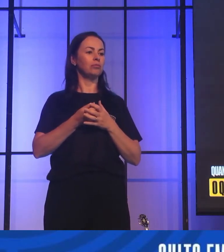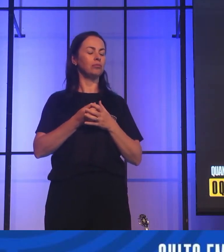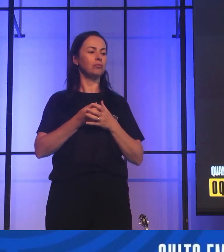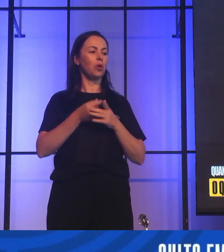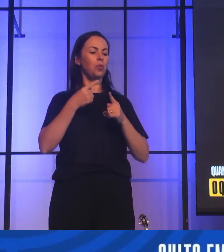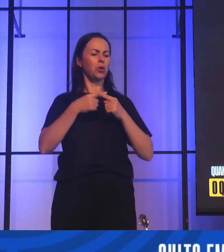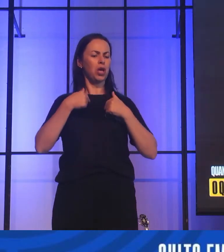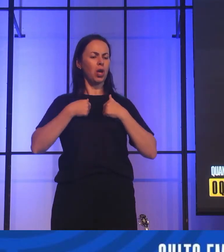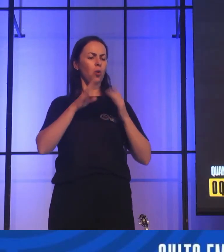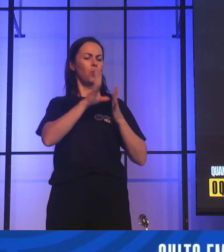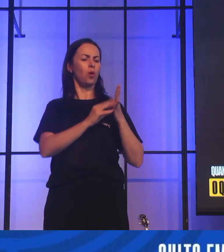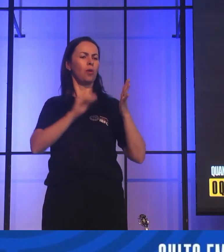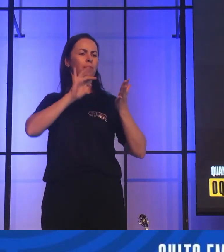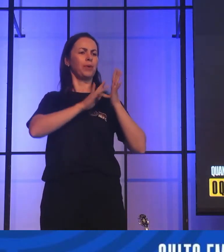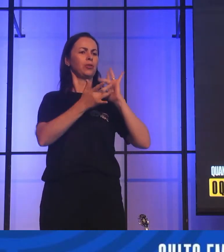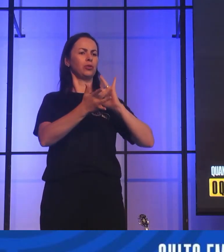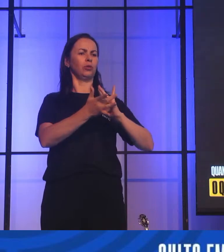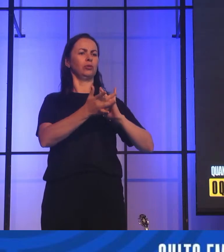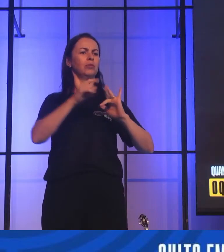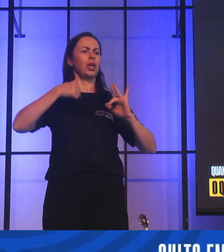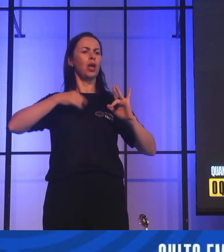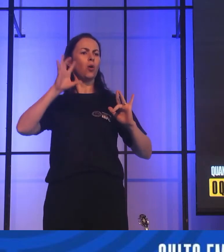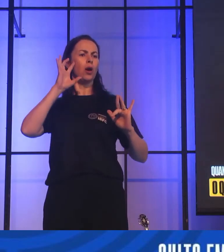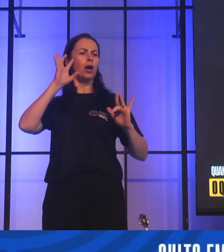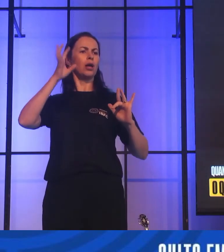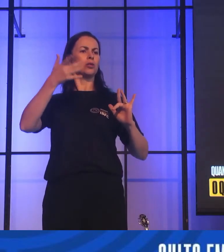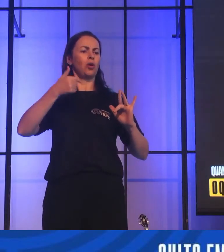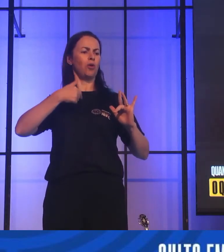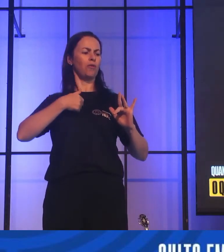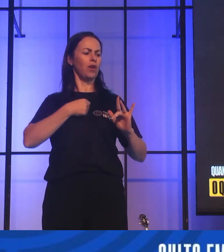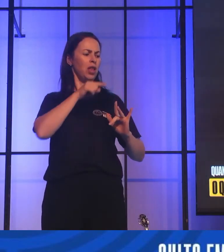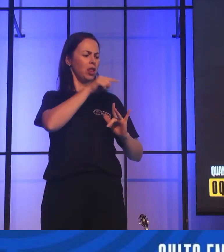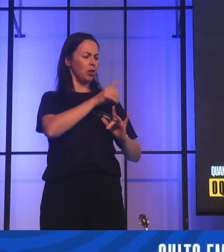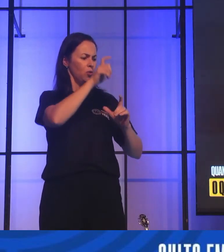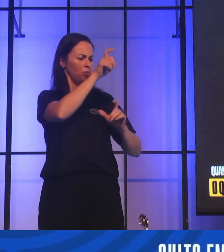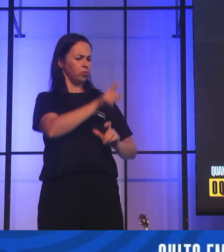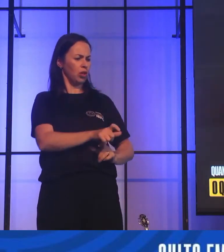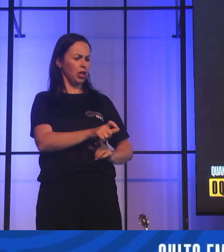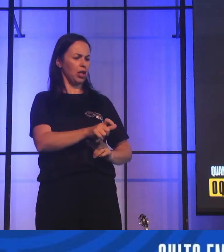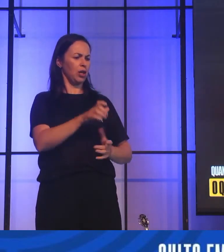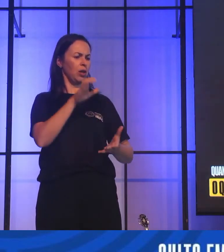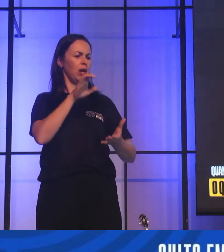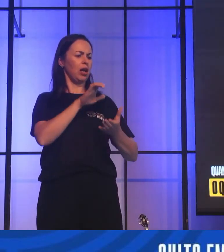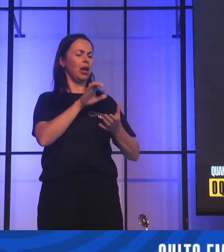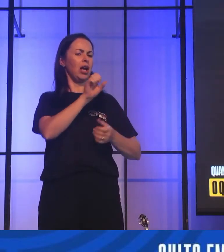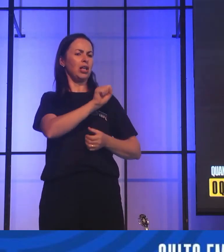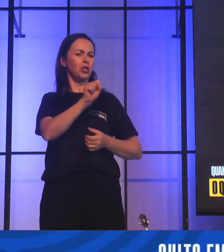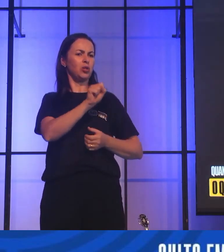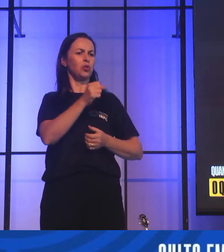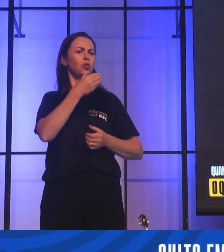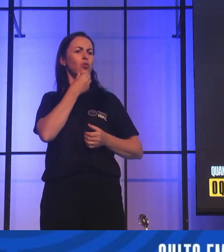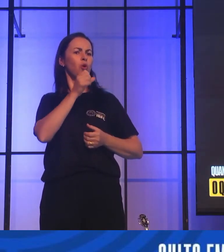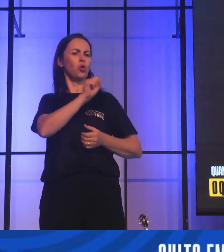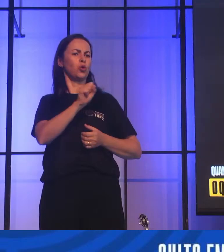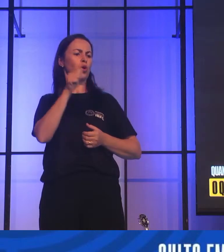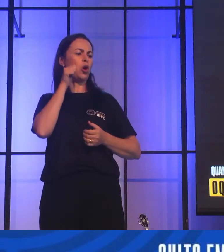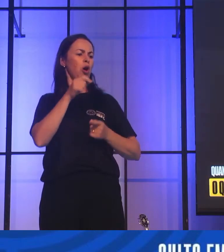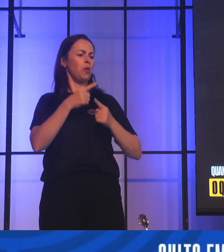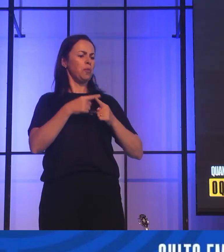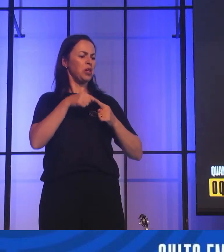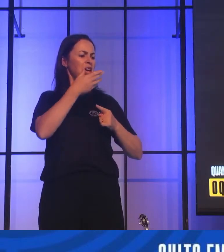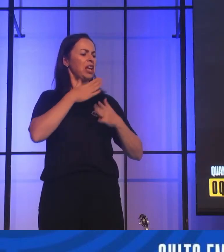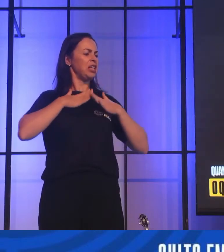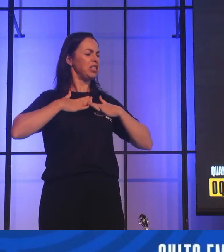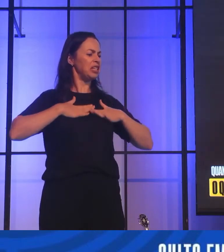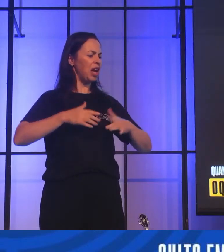Jesus fazia. Ou eu vou imitar aquela pessoa, o meu sogro, a minha sogra, que é um água morna, um sangue de barata. Eu